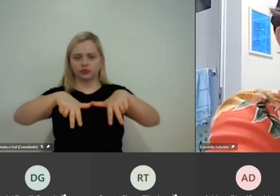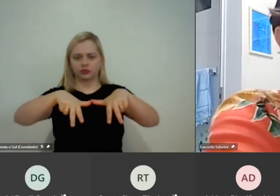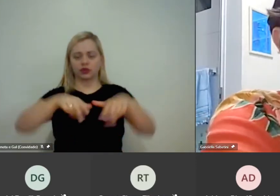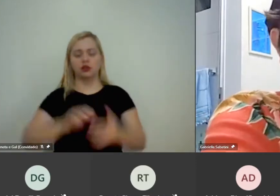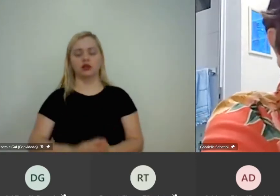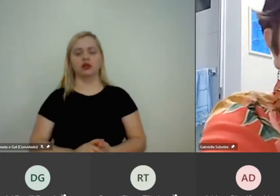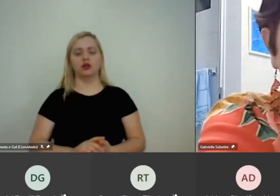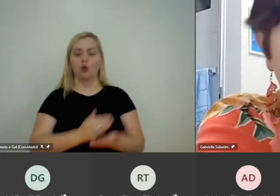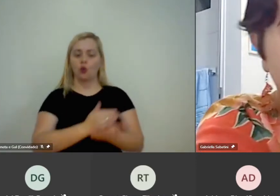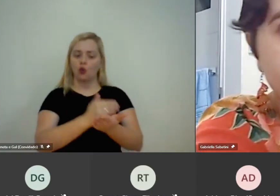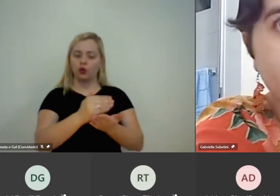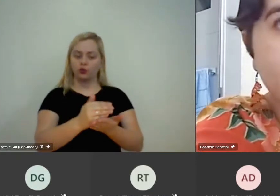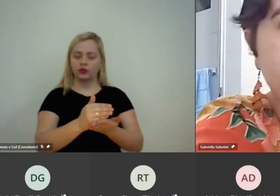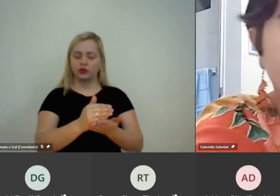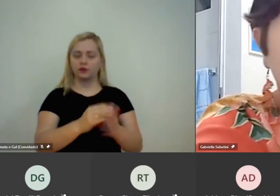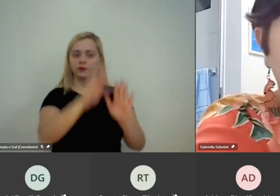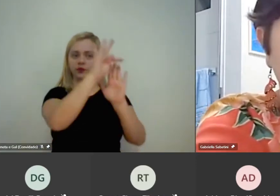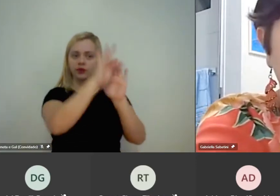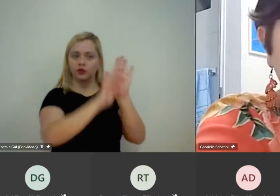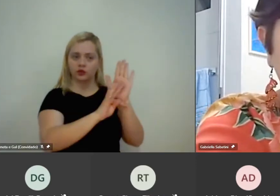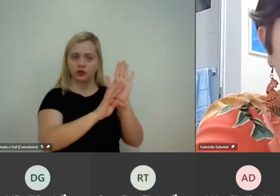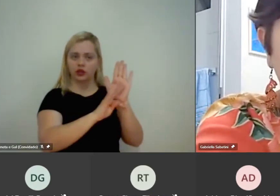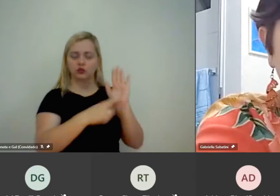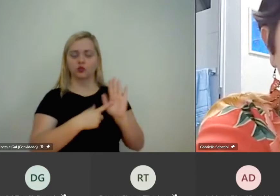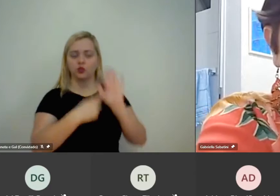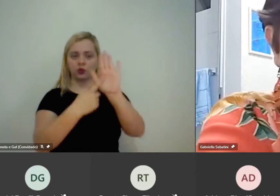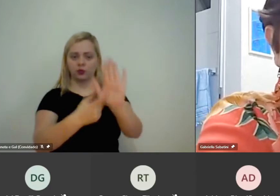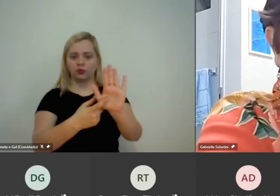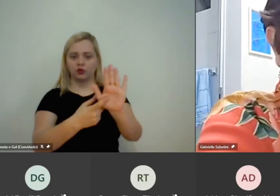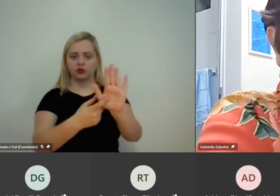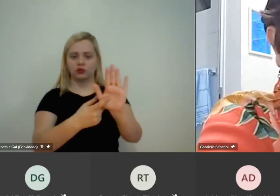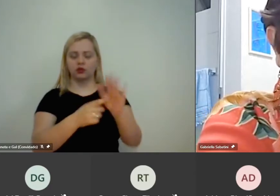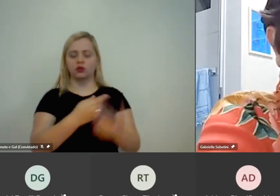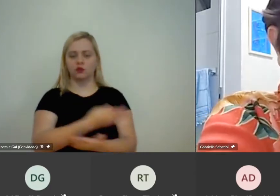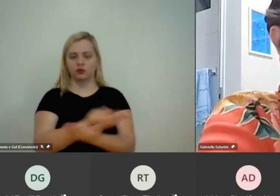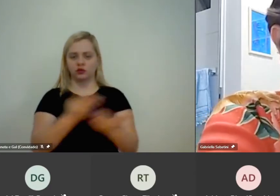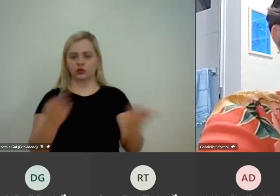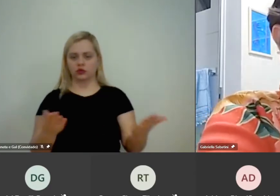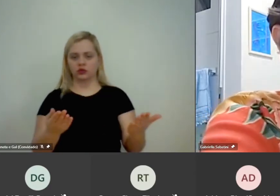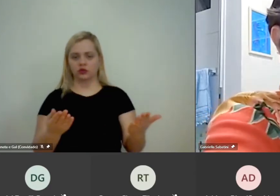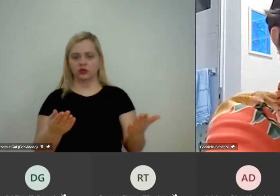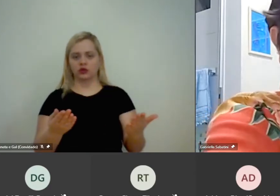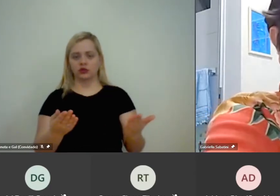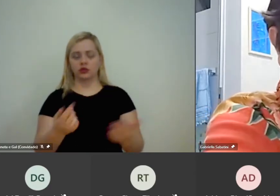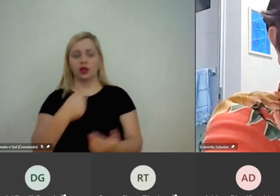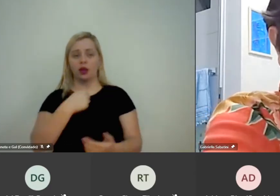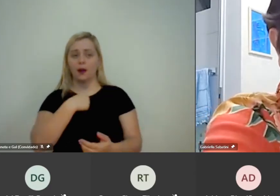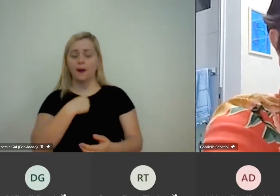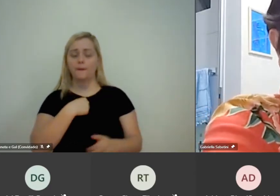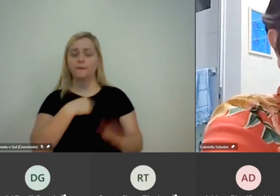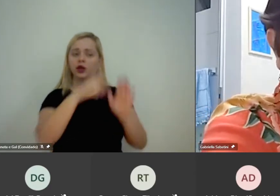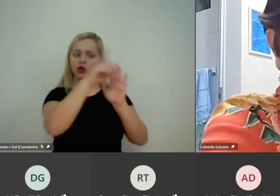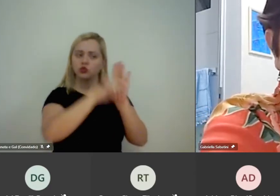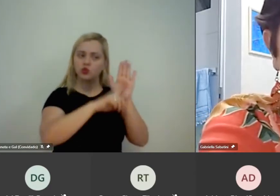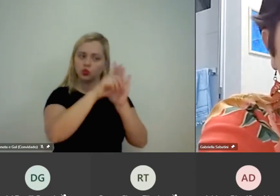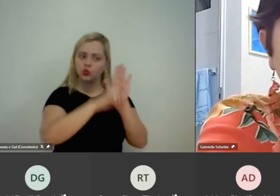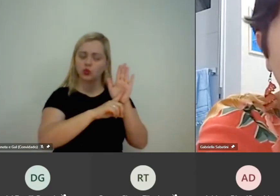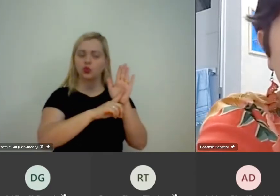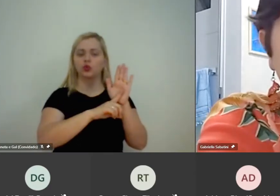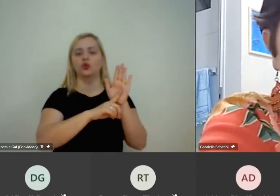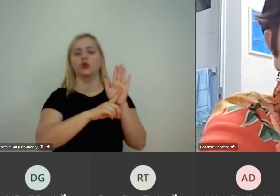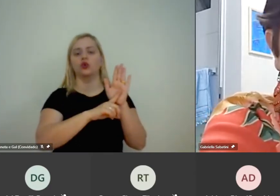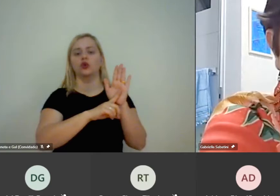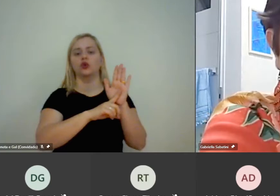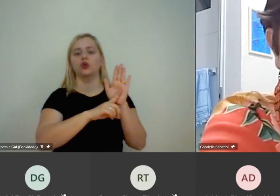Introdução. O texto que será apresentado a vocês é parte da minha dissertação de mestrado.